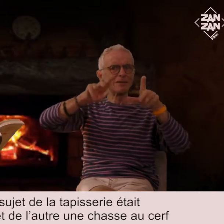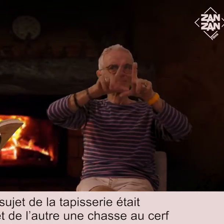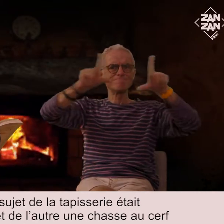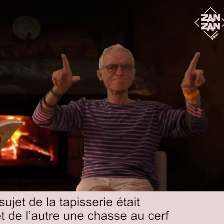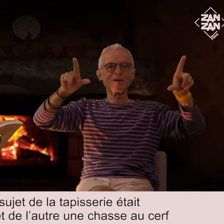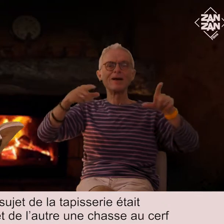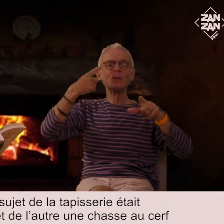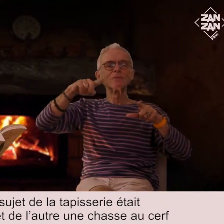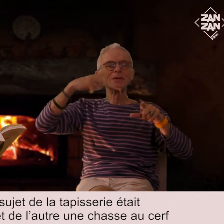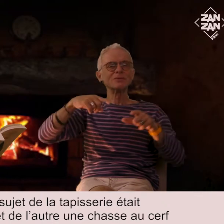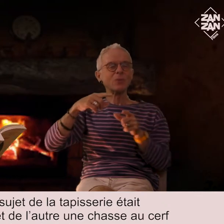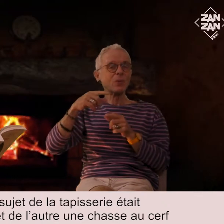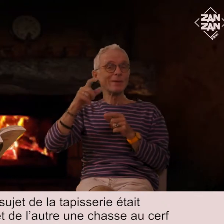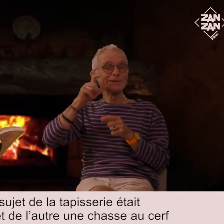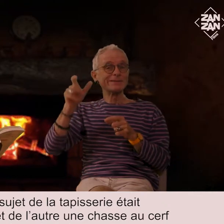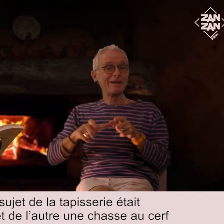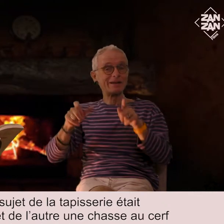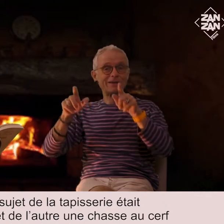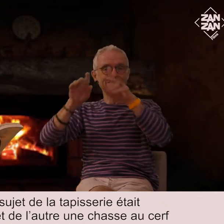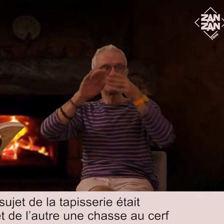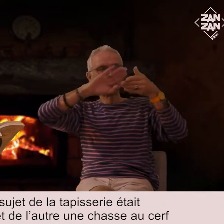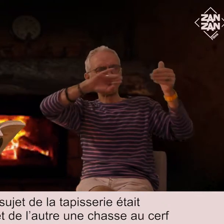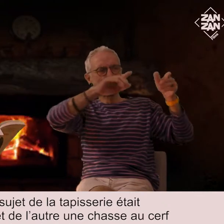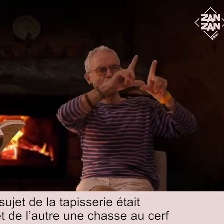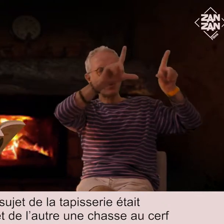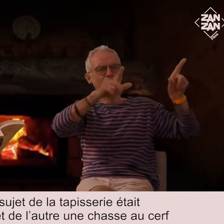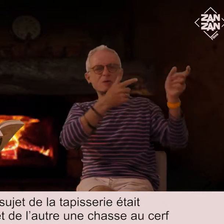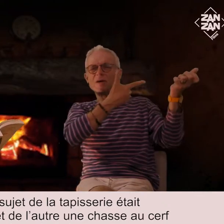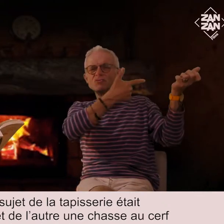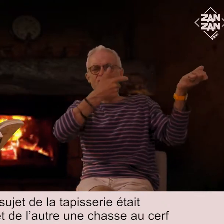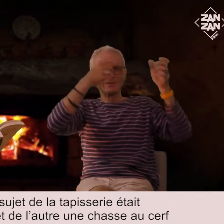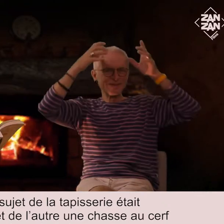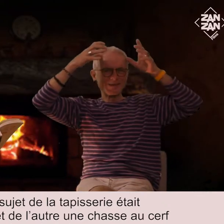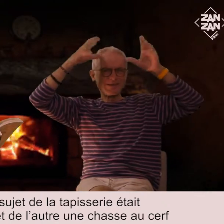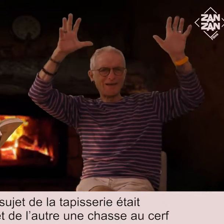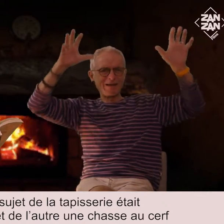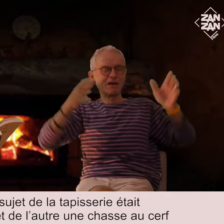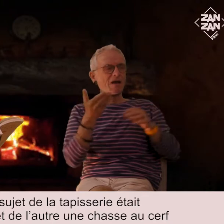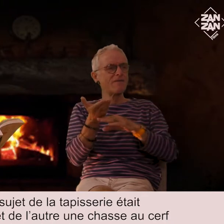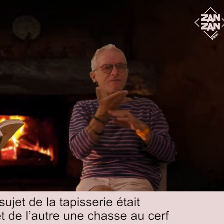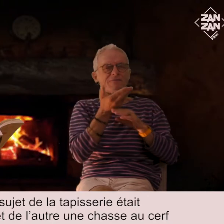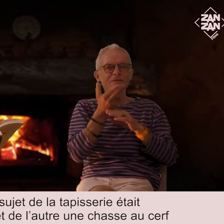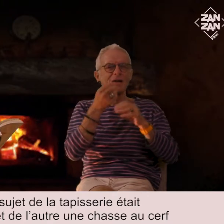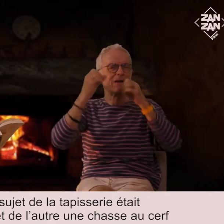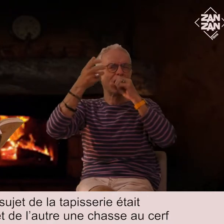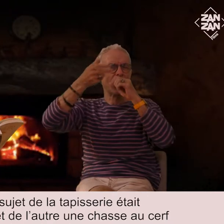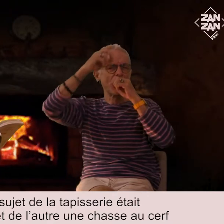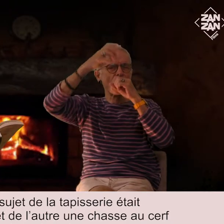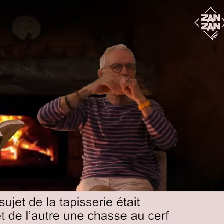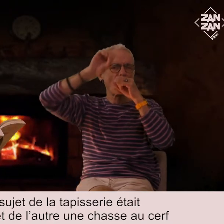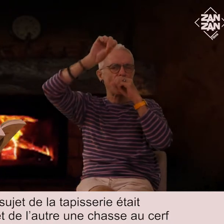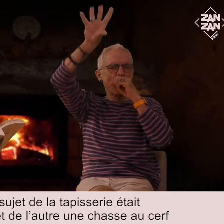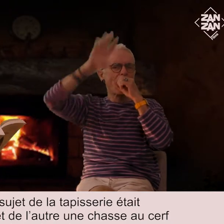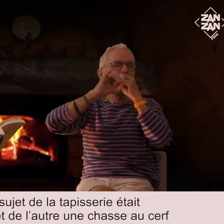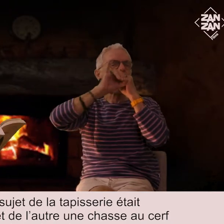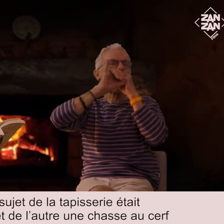concerto italien d'un côté et de l'autre une chasse au cerf où plusieurs valets donnaient du corps. Les